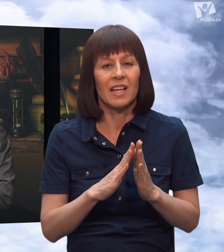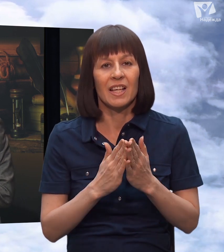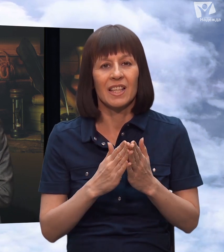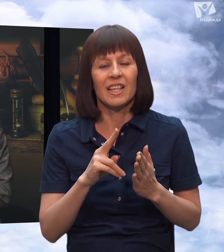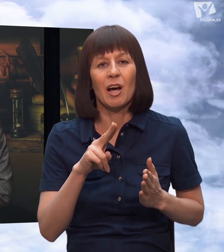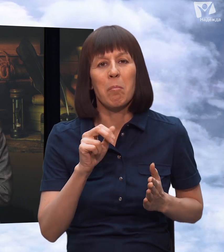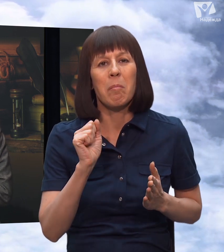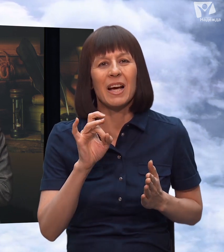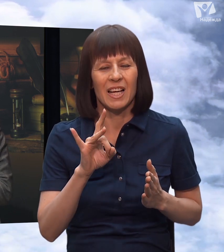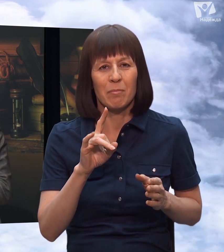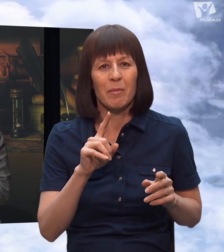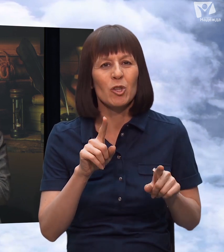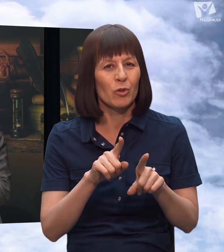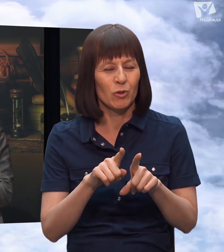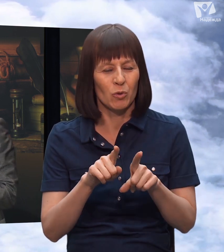паралипоменон